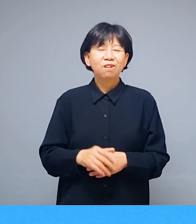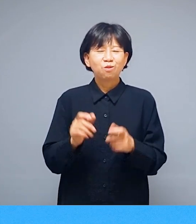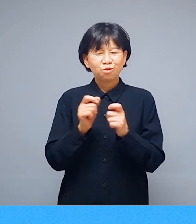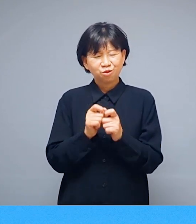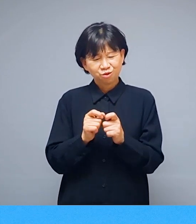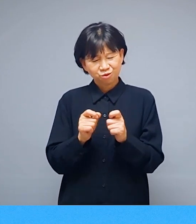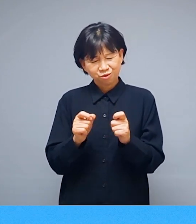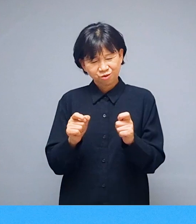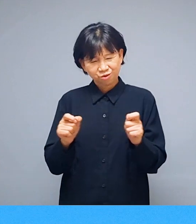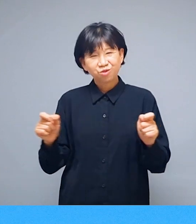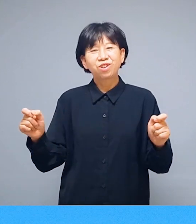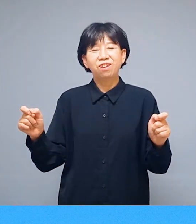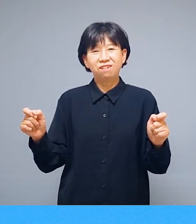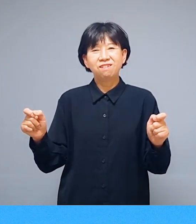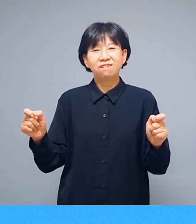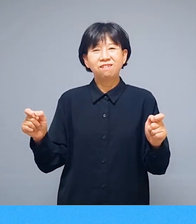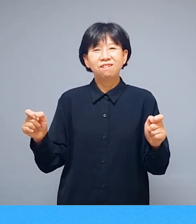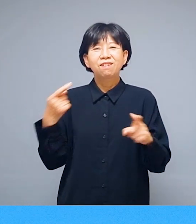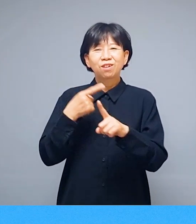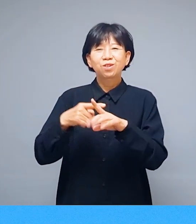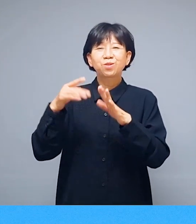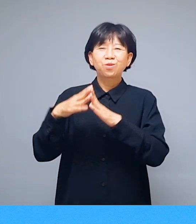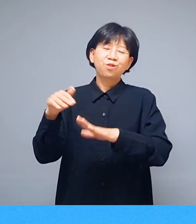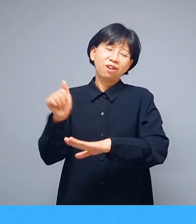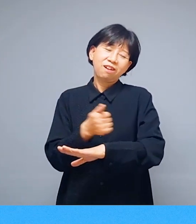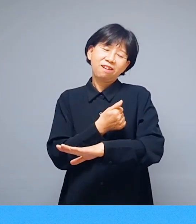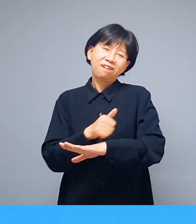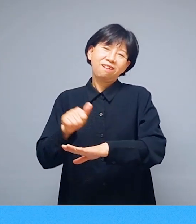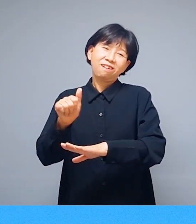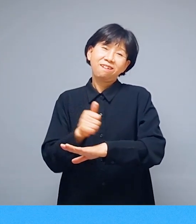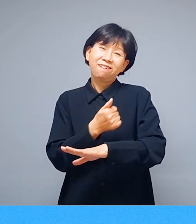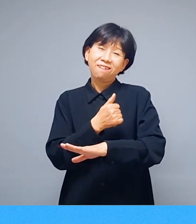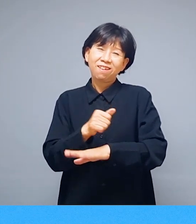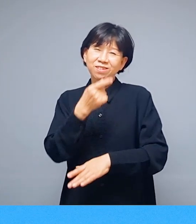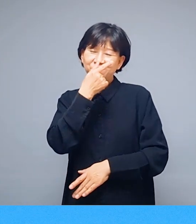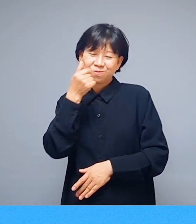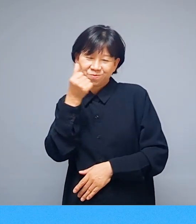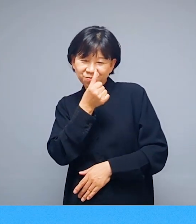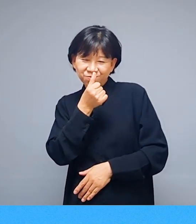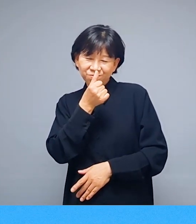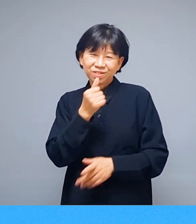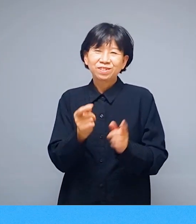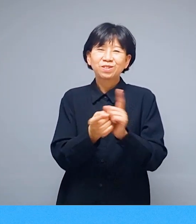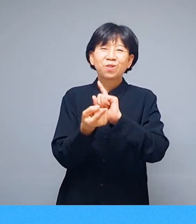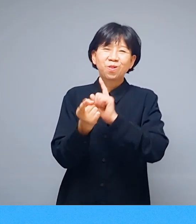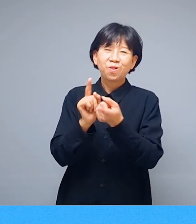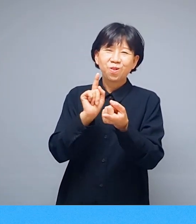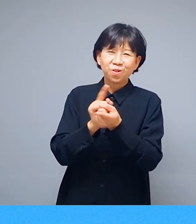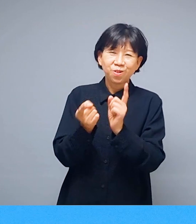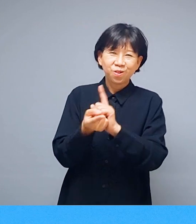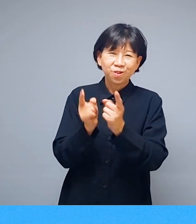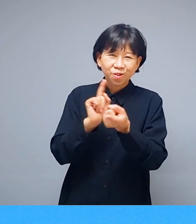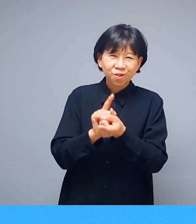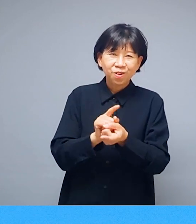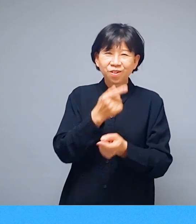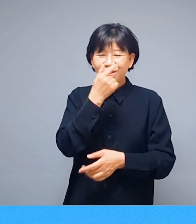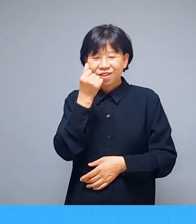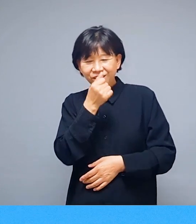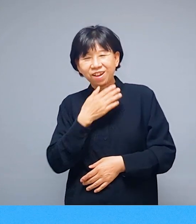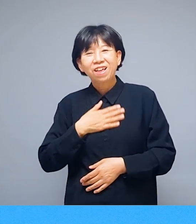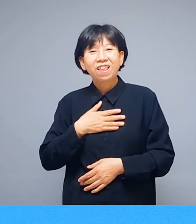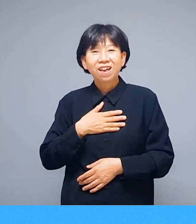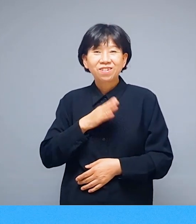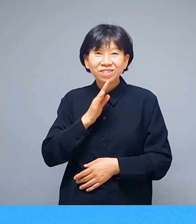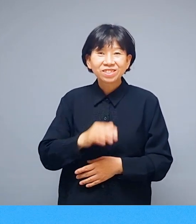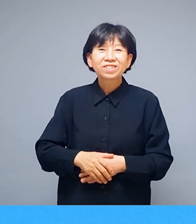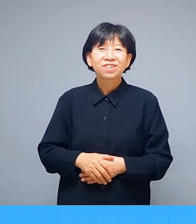오랫동안 한 교회를 다니셨던 분들이기 때문에 서로가 서로를 잘 아시지만 저도 이렇게 손가락 한번 꼬아보니까 전주 온 지도